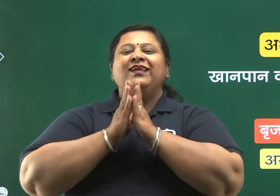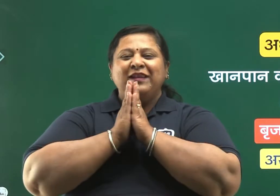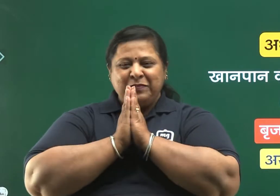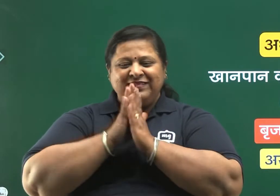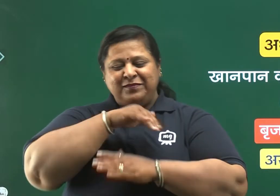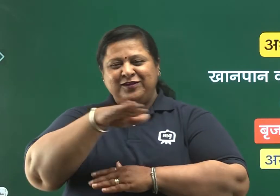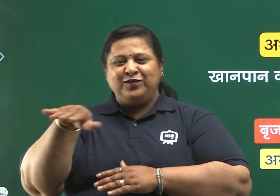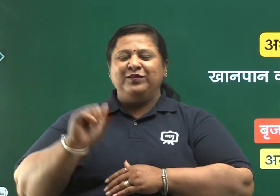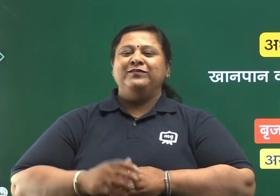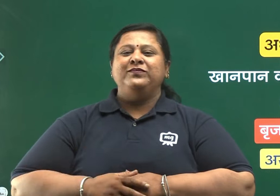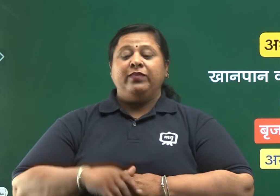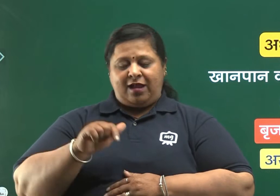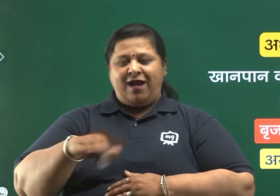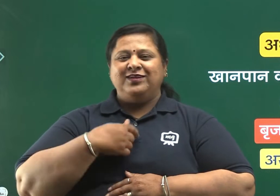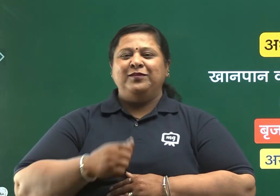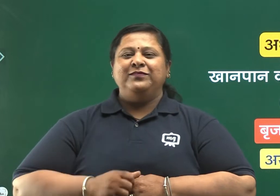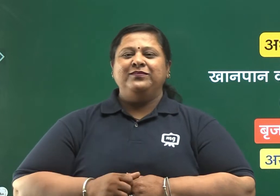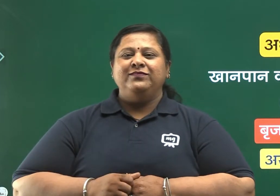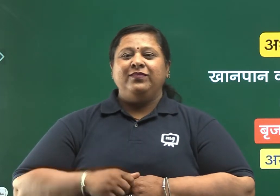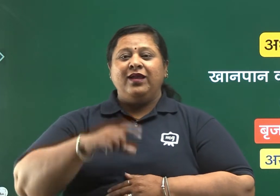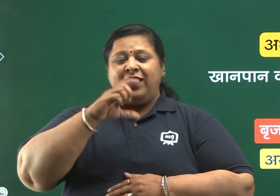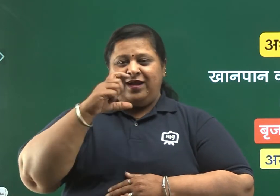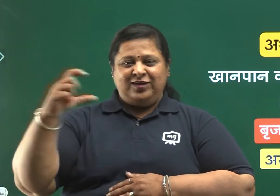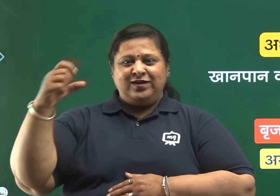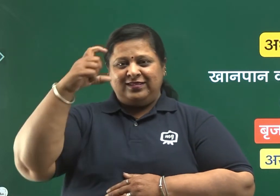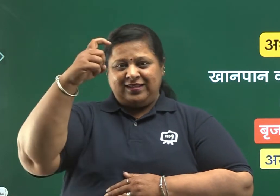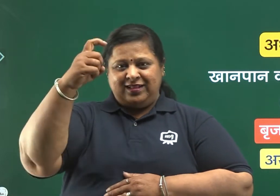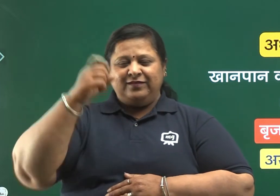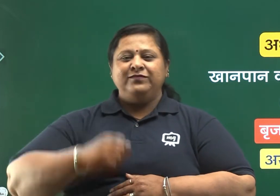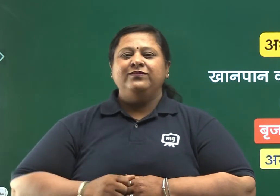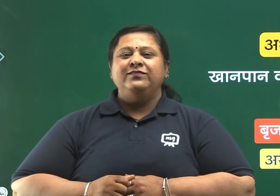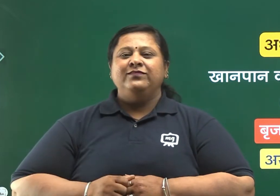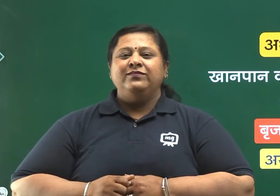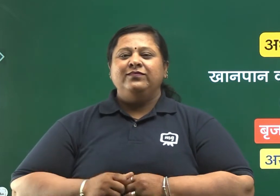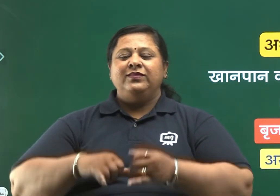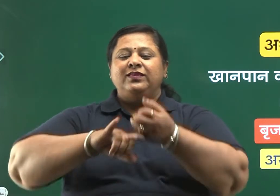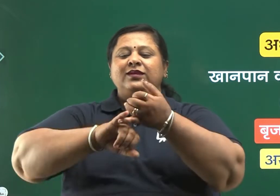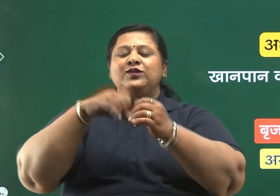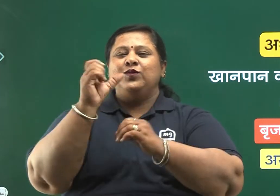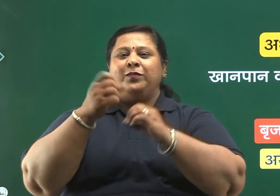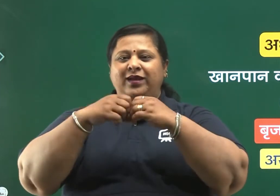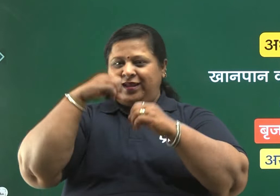नमस्ते बच्चों। आज हम कक्षा 7 विषय हिंदी